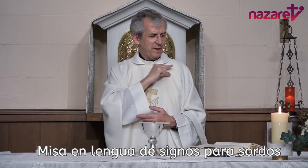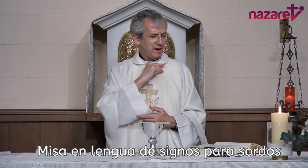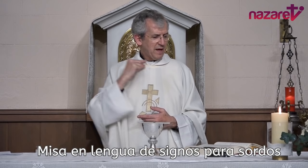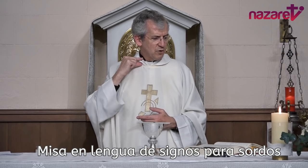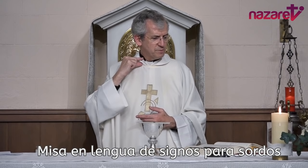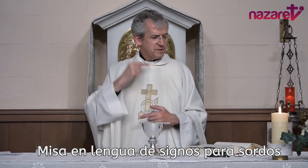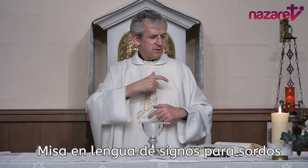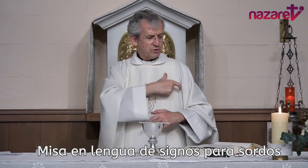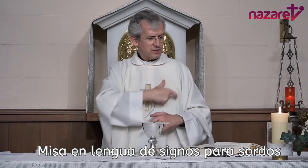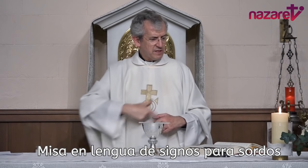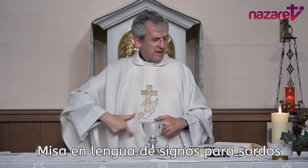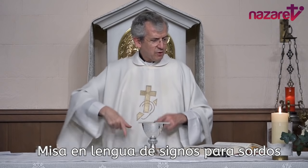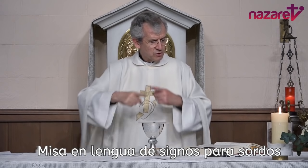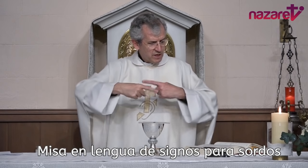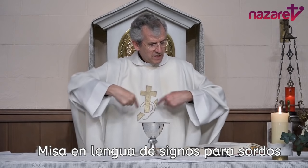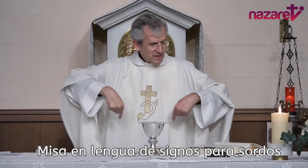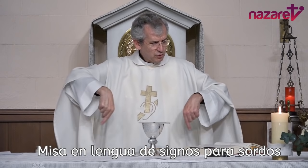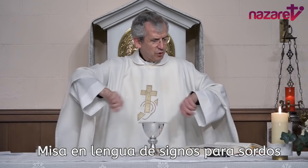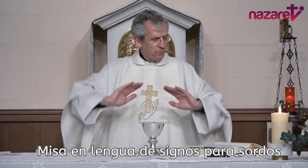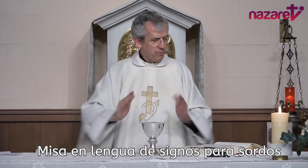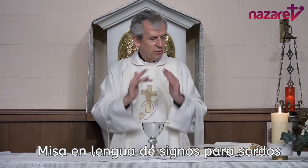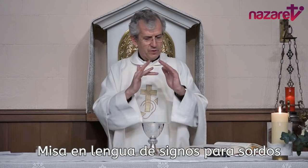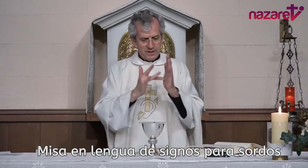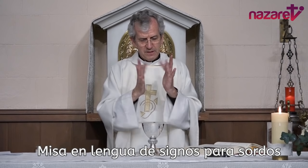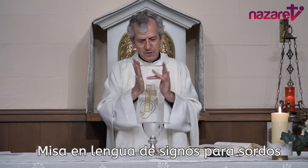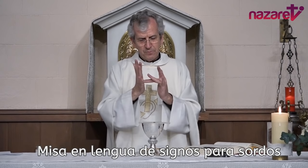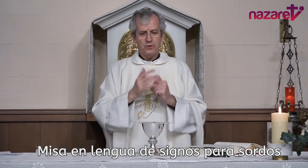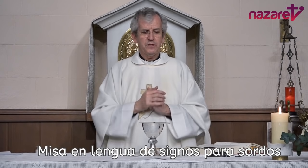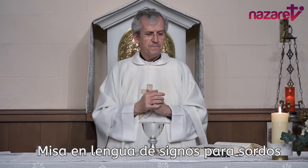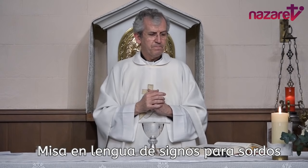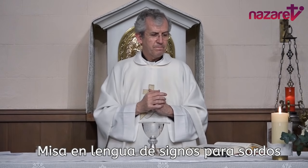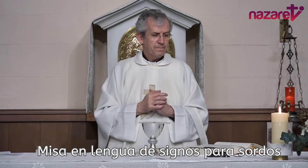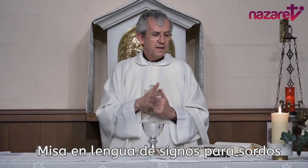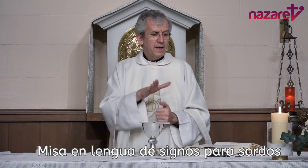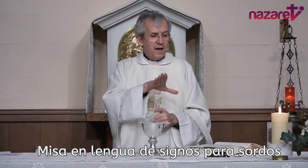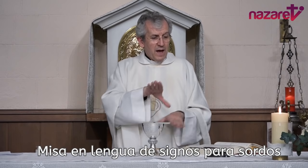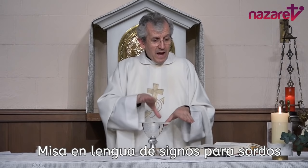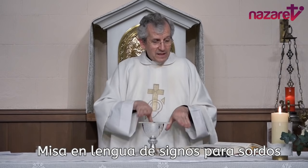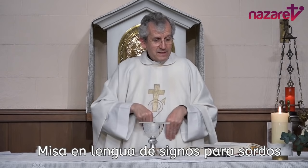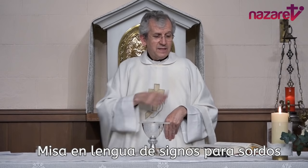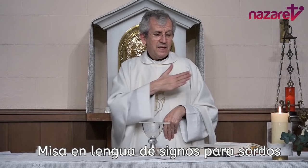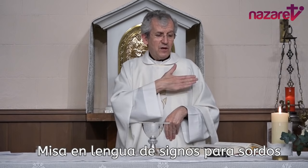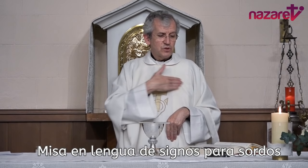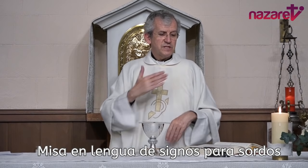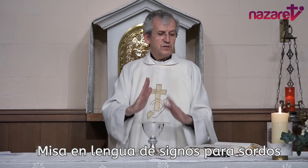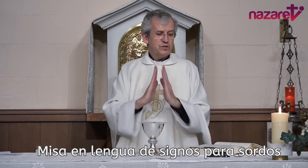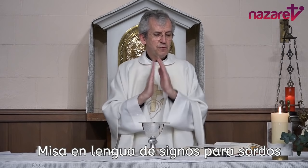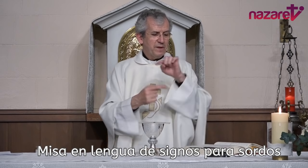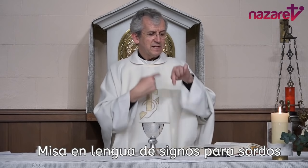episcopal, a los presbíteros y diáconos y a todo el pueblo redimido por ti. Atiende los deseos y súplicas de